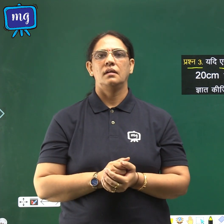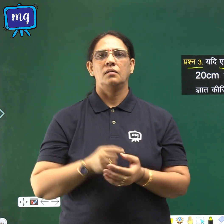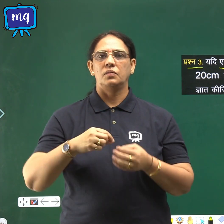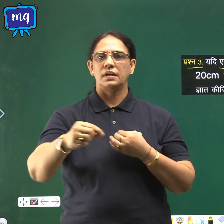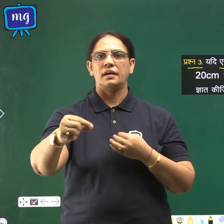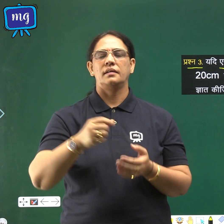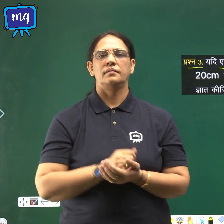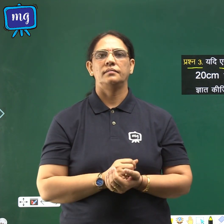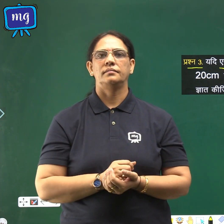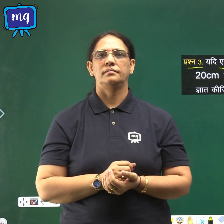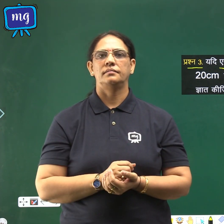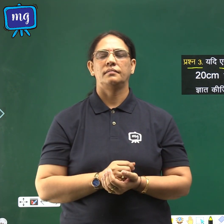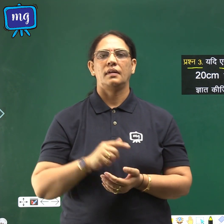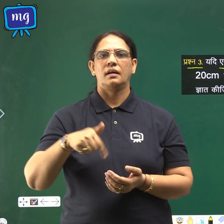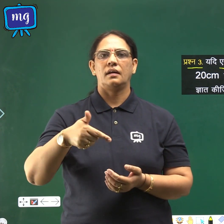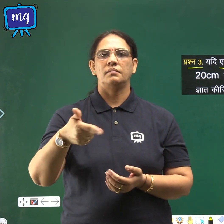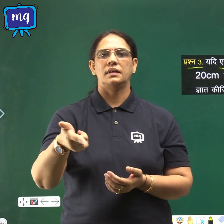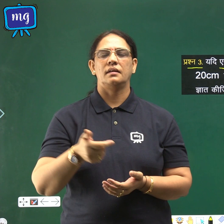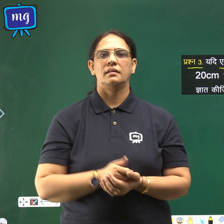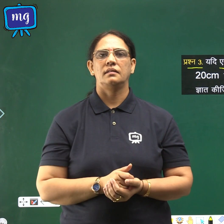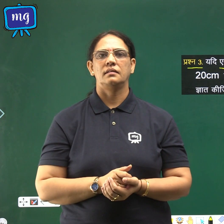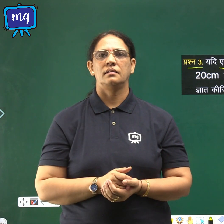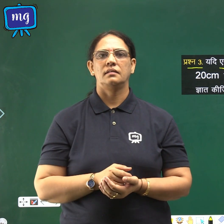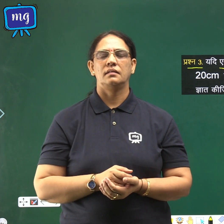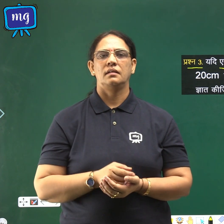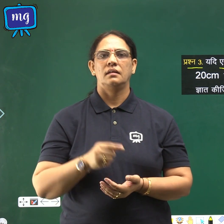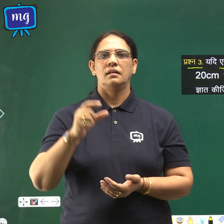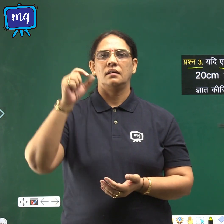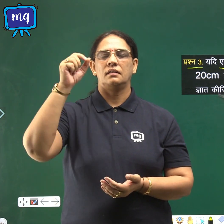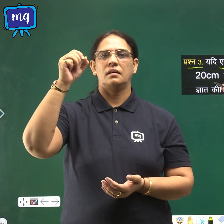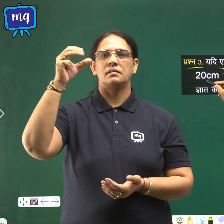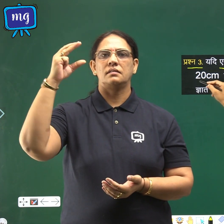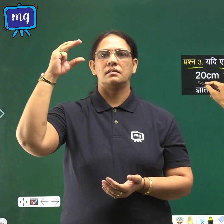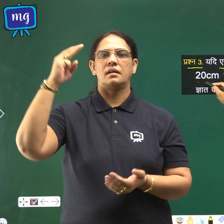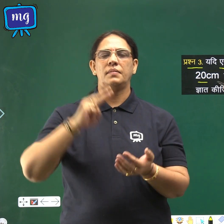भुजाएं क्रमशः 10 सेमी